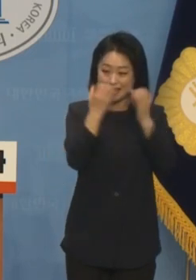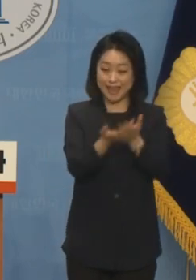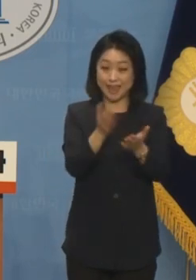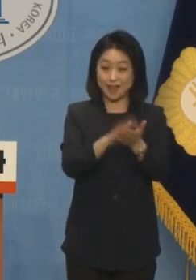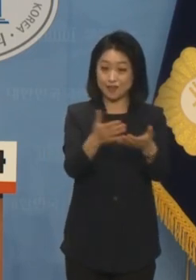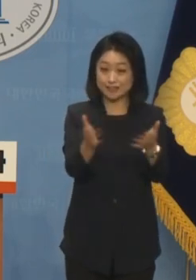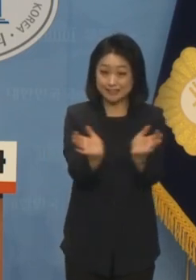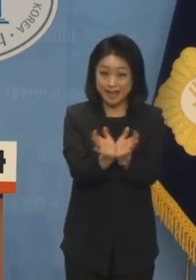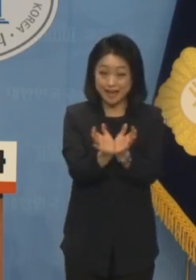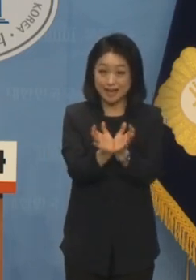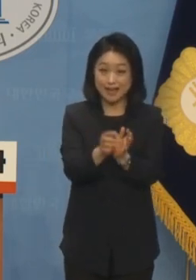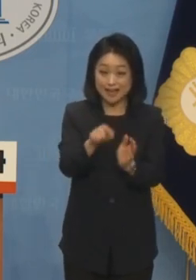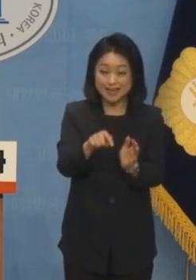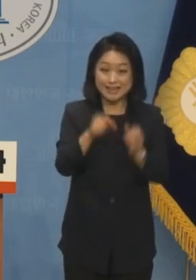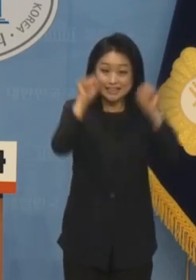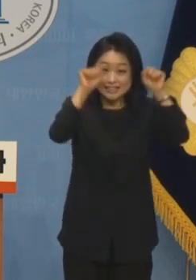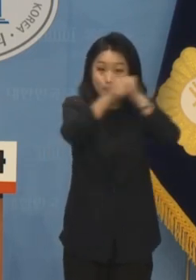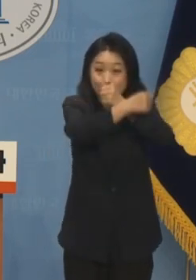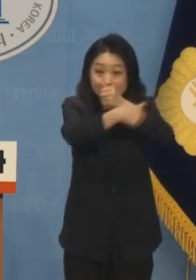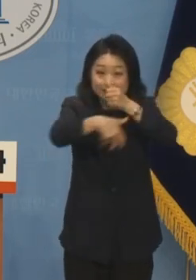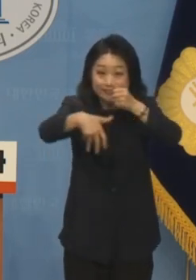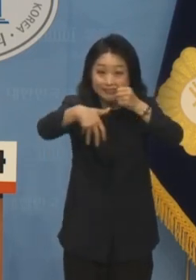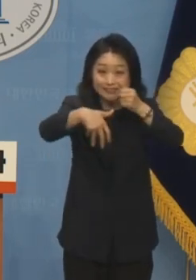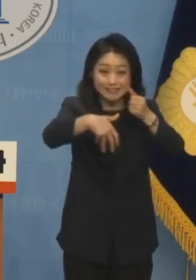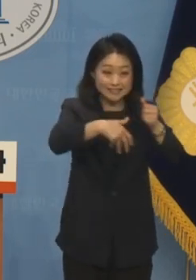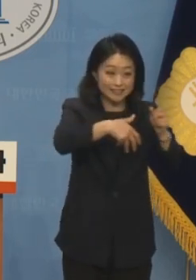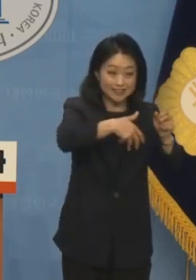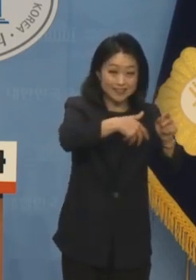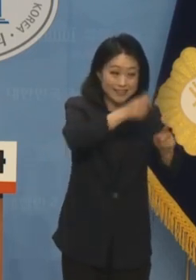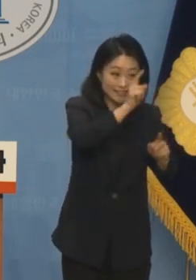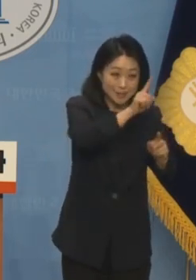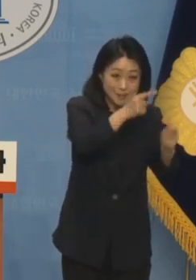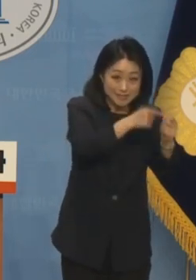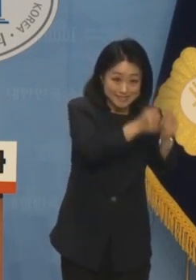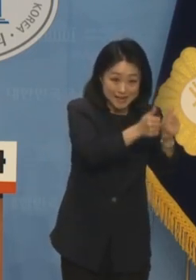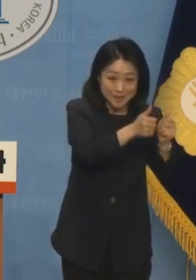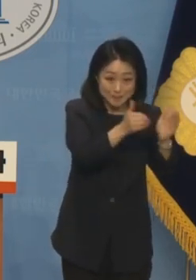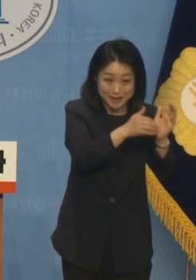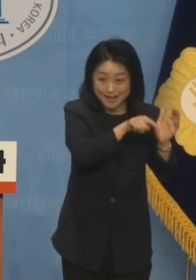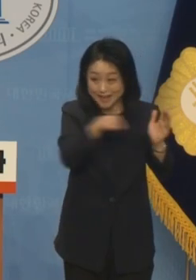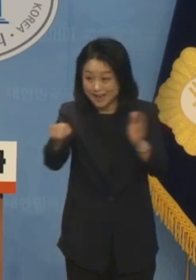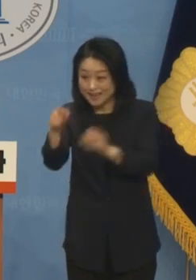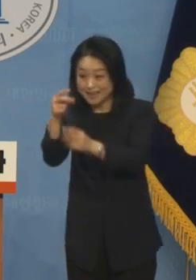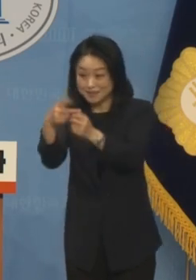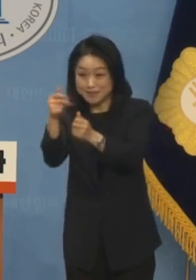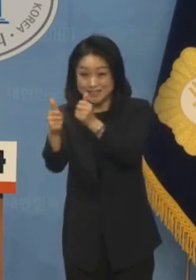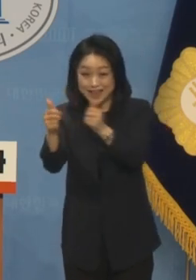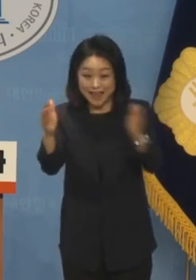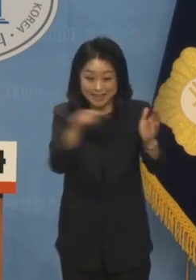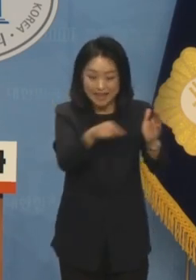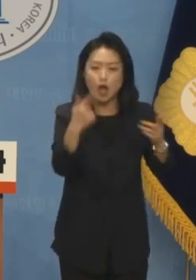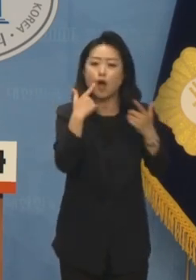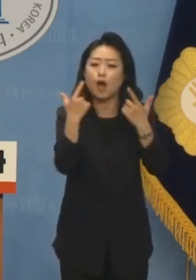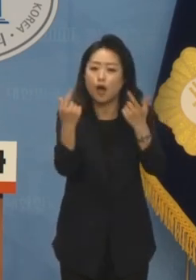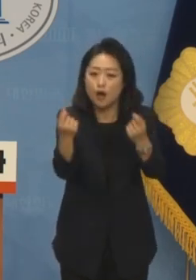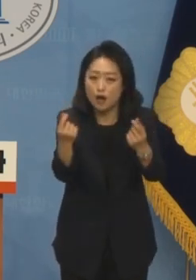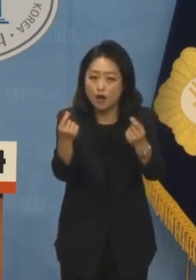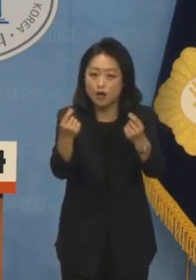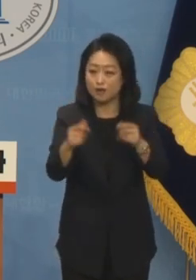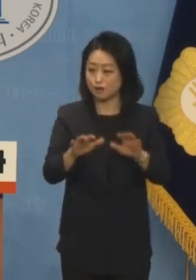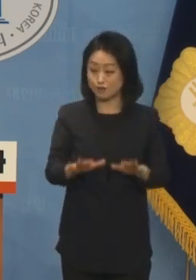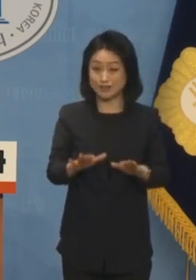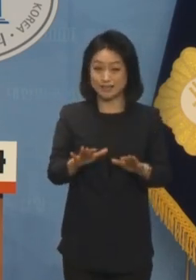개혁신당에게는 스토브 리그와도 같은 시간이 찾아왔습니다. 이번 총선에서 개혁신당은 원내